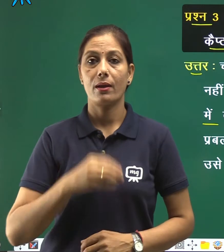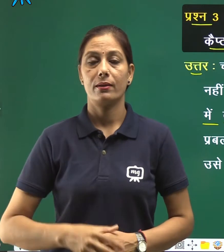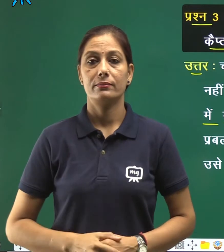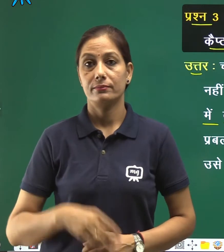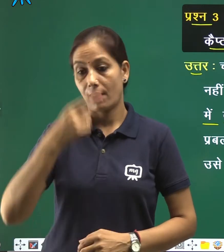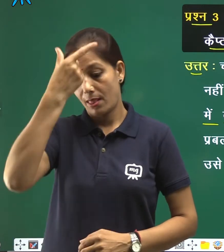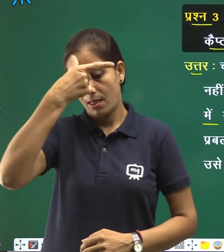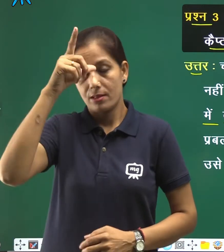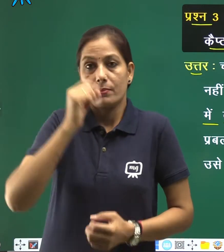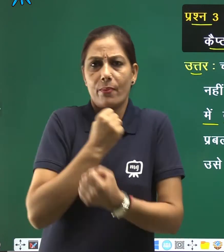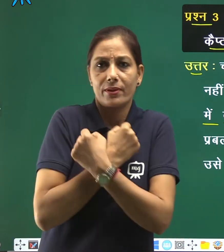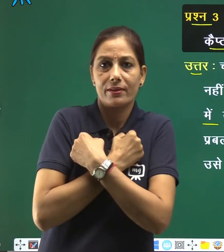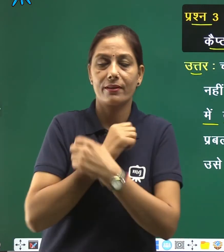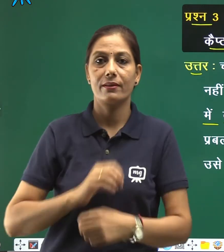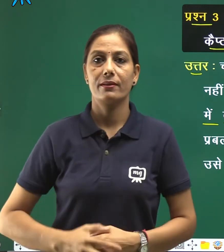देशभक्ति की